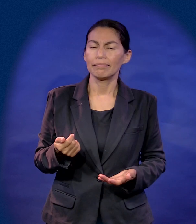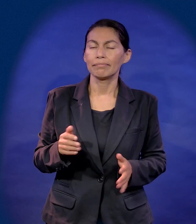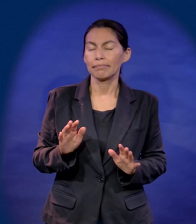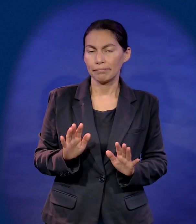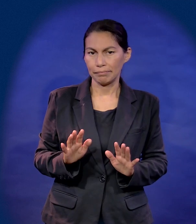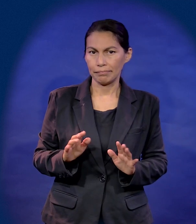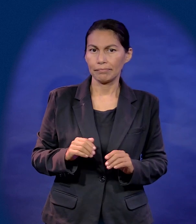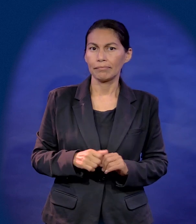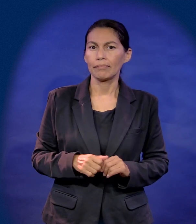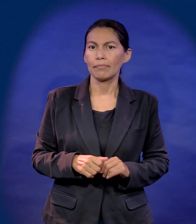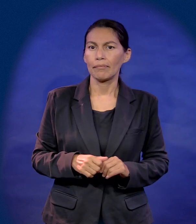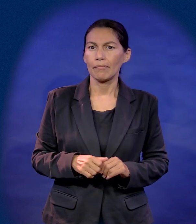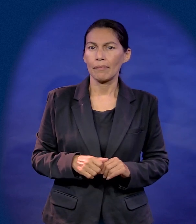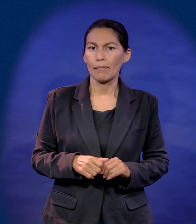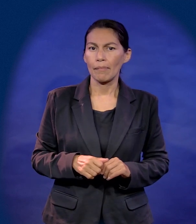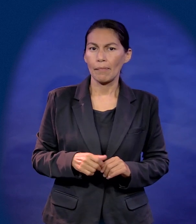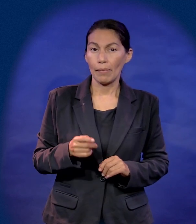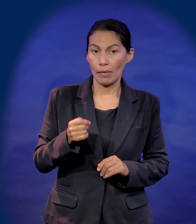Ya ni saben.